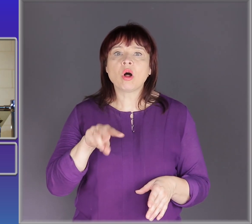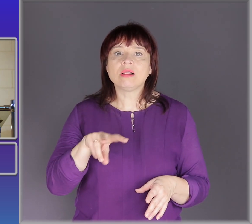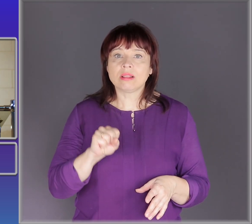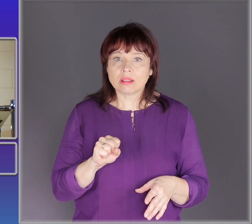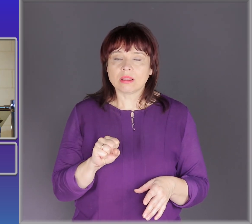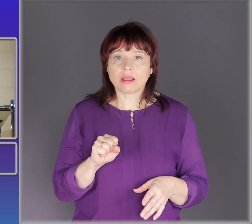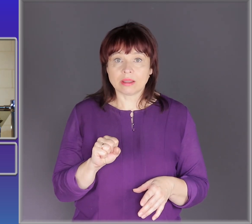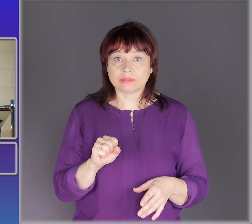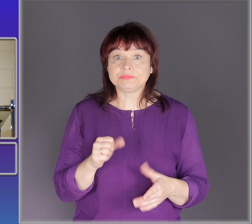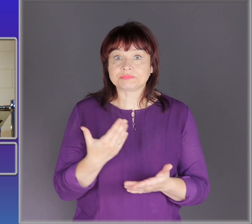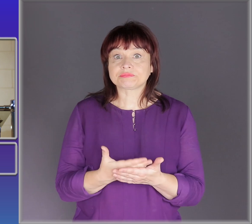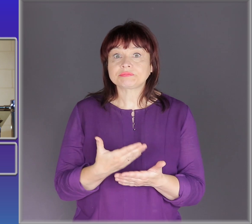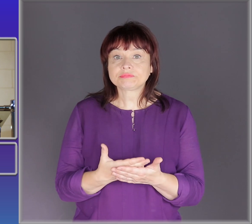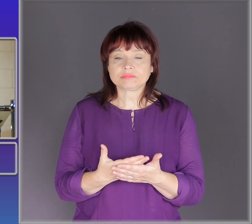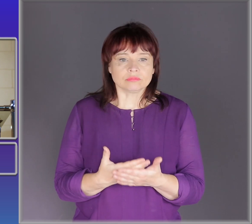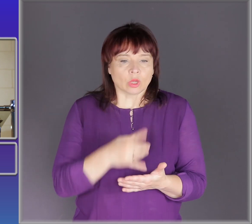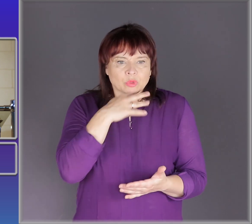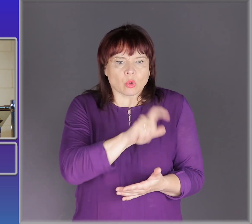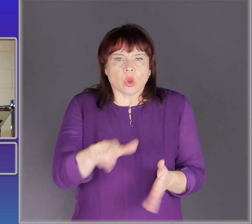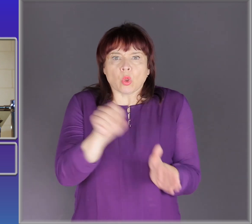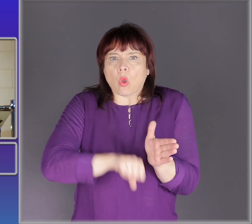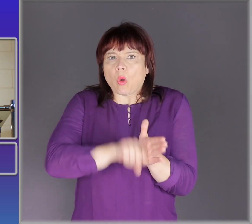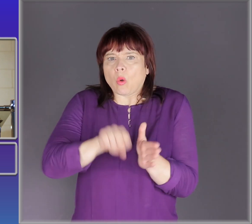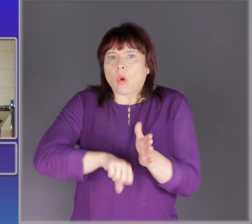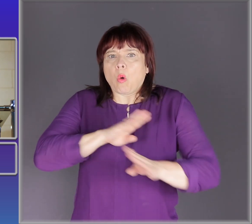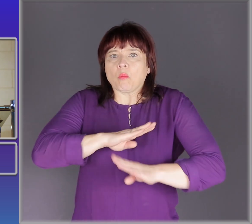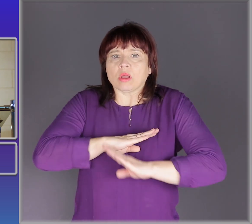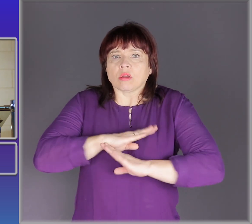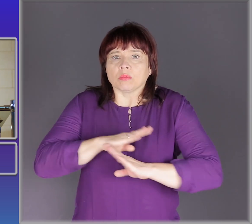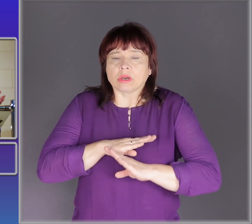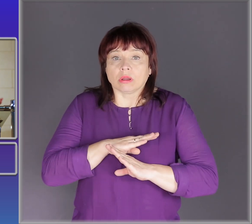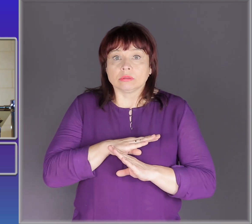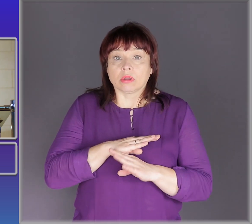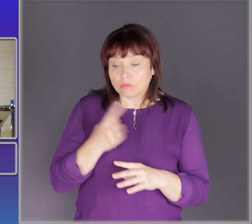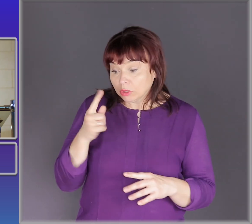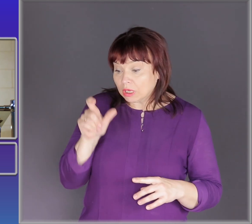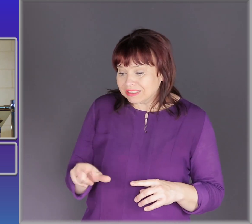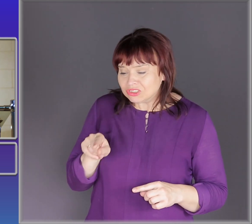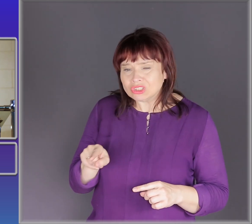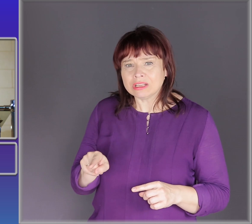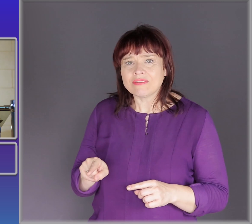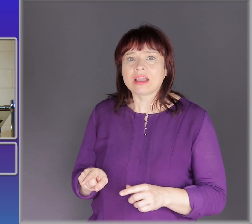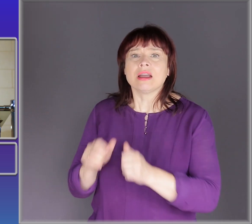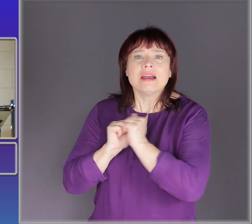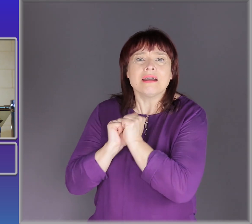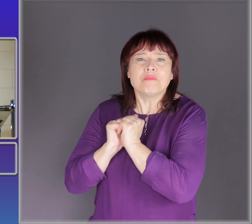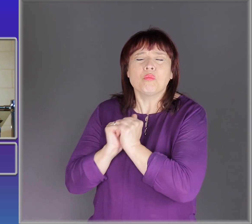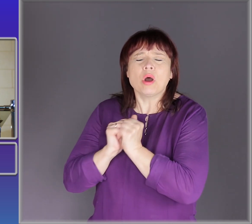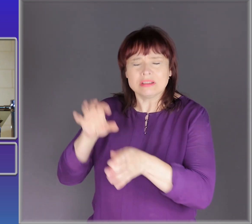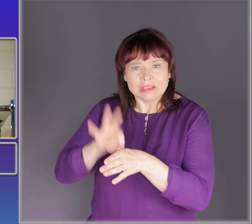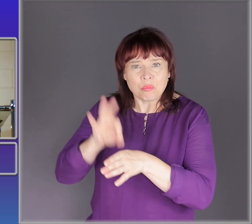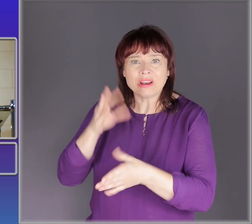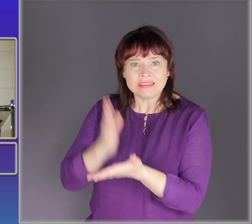процент а вот такой большой процент умирают а такие люди вот просто гибнут и кто-то прошел и взывал к богу и он